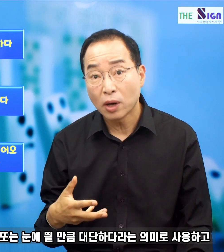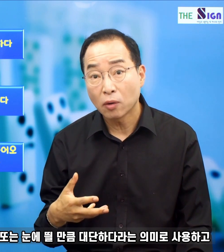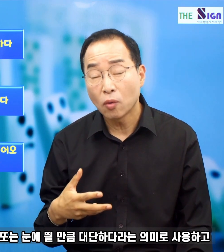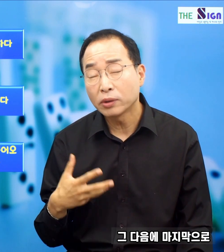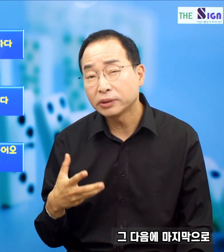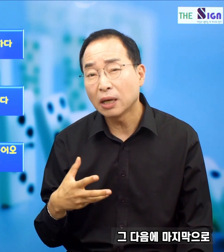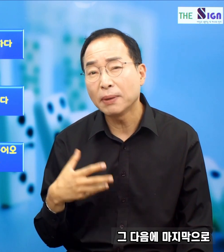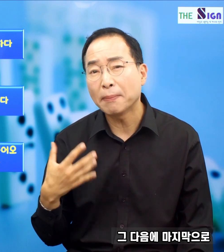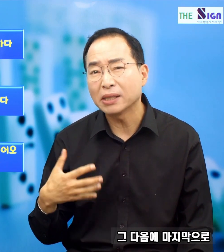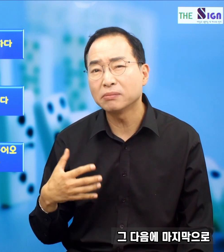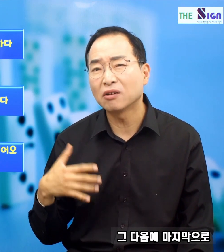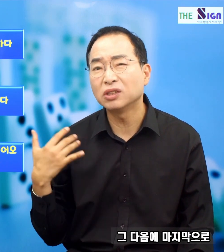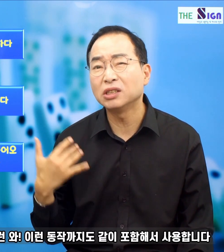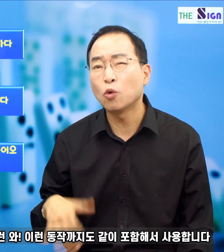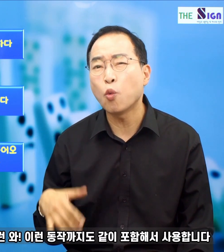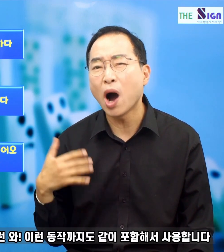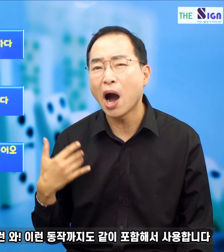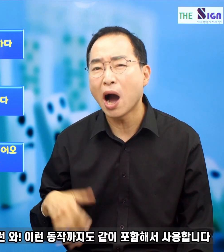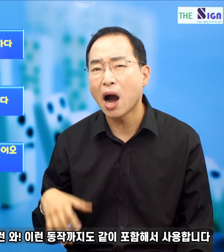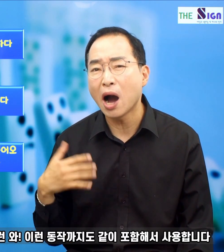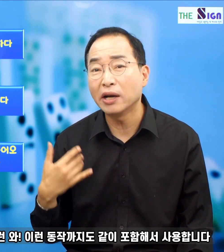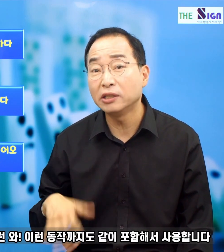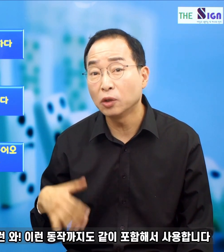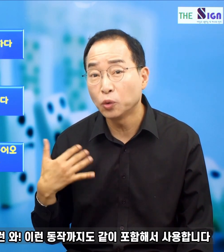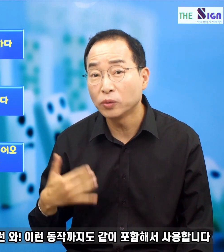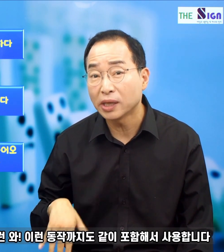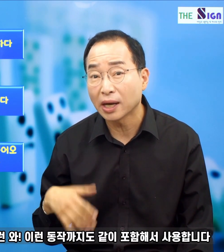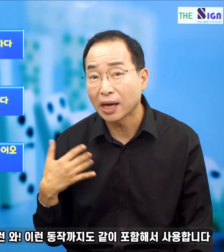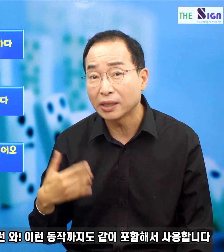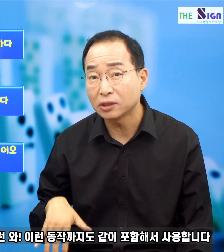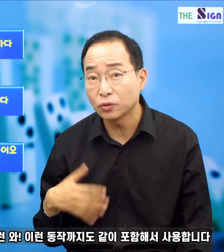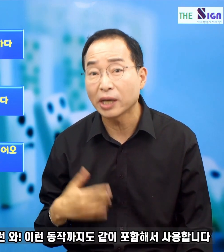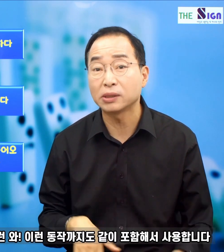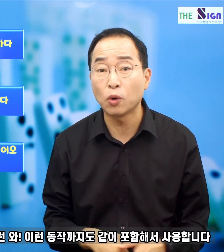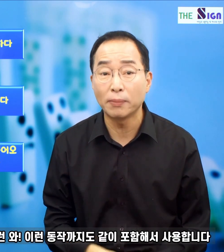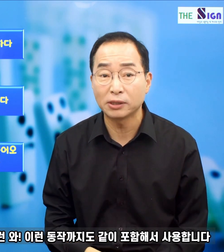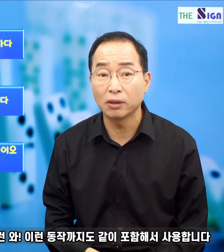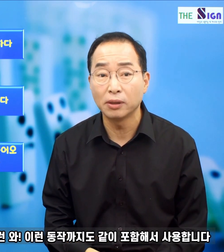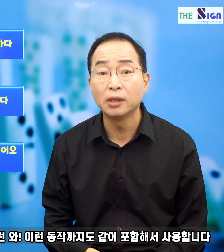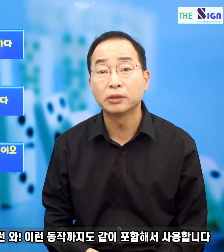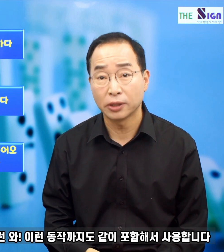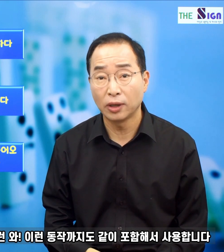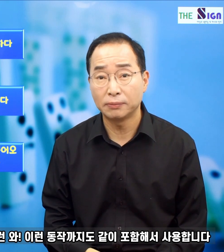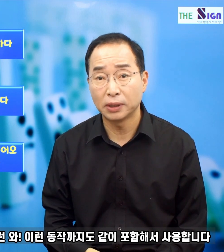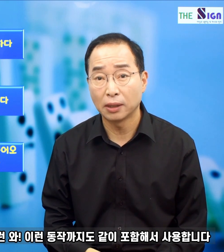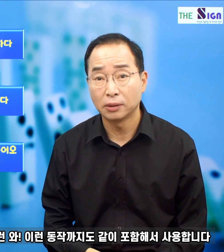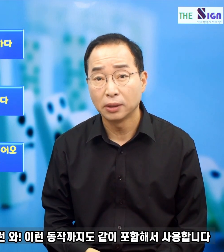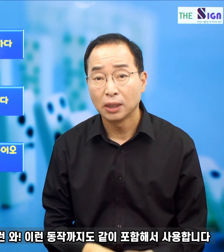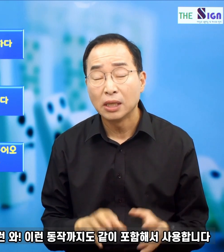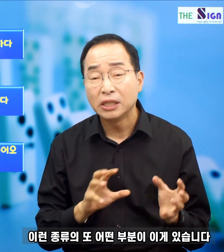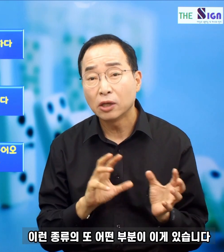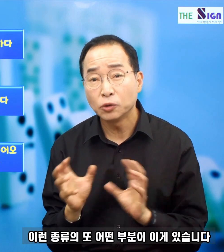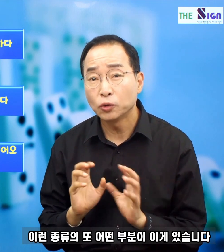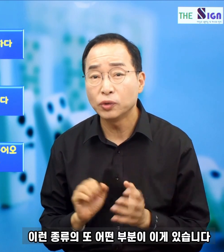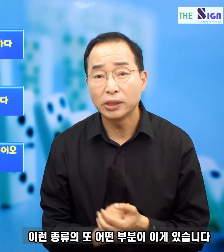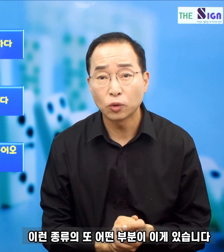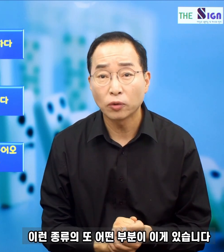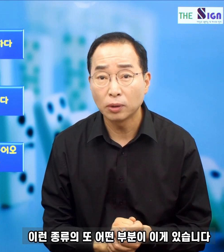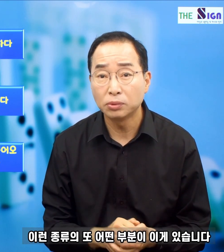사용하고, 그 다음에 마지막으로 이런 동작까지도 같이 포함해서 사용합니다. 이런 종류의 또 어떤 부분이